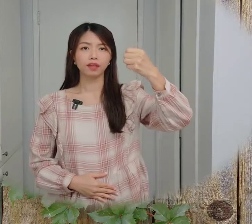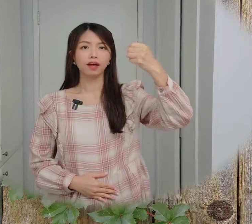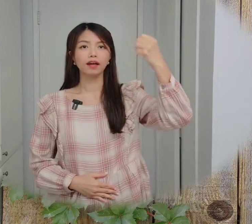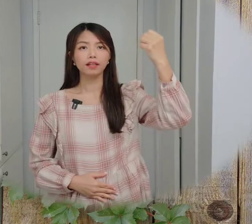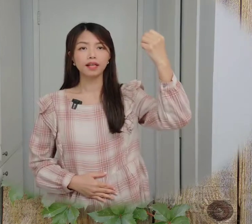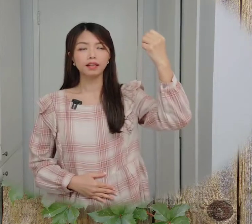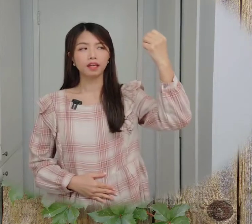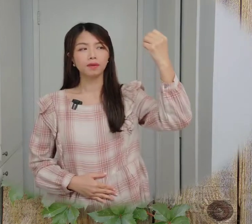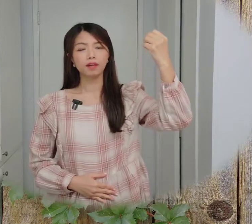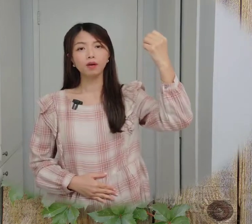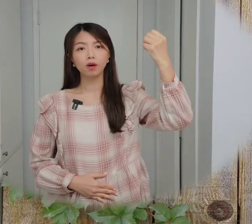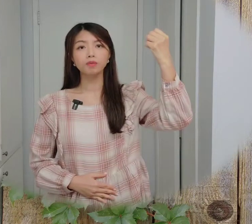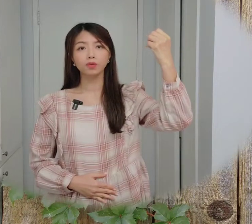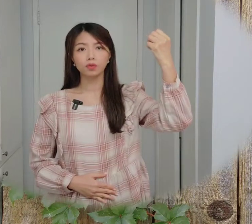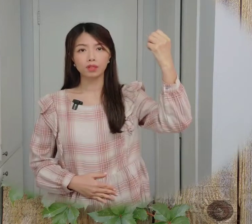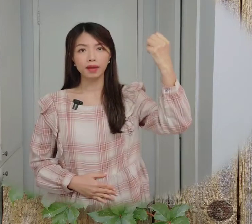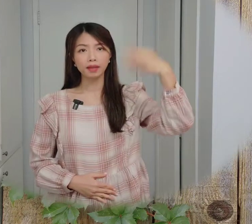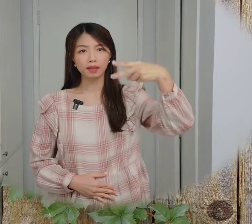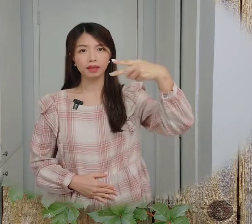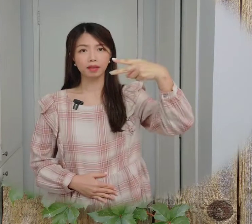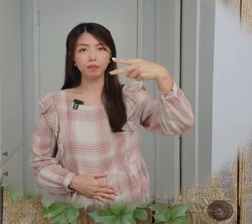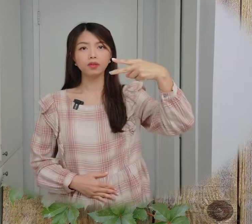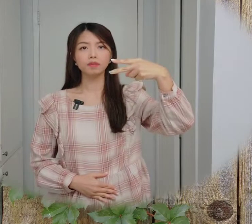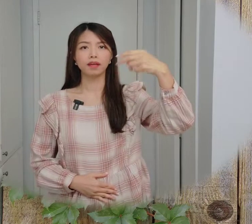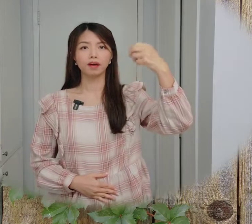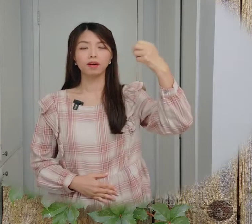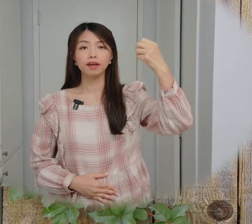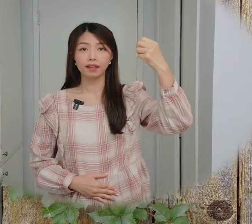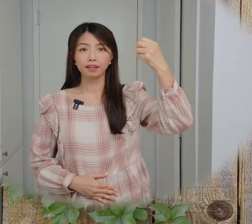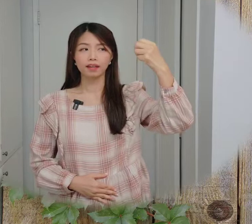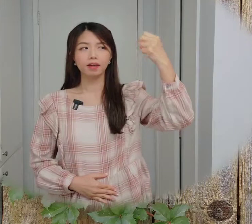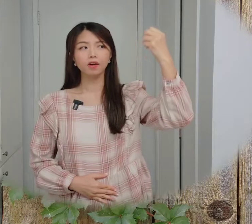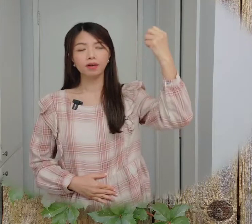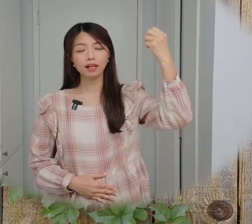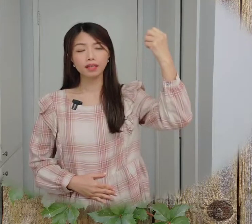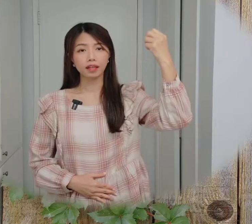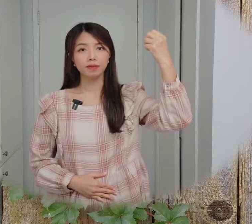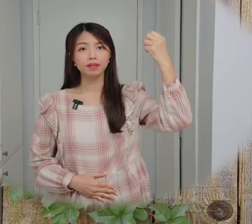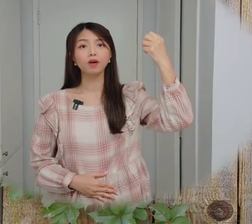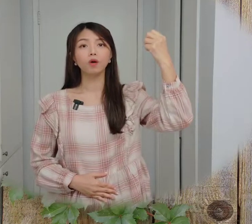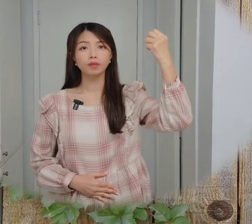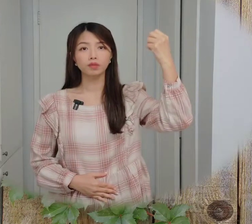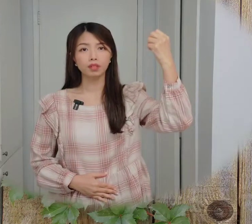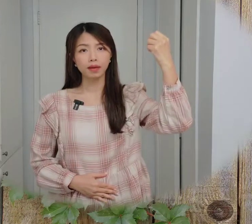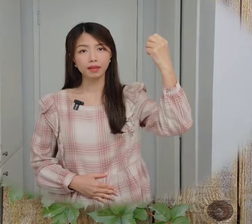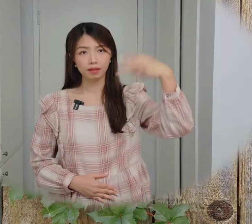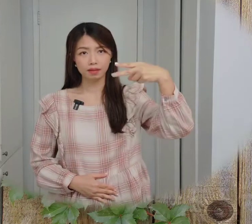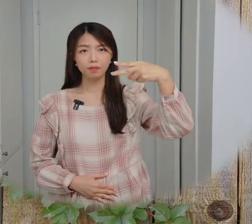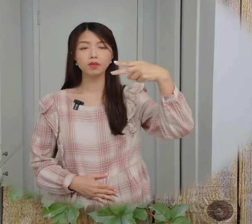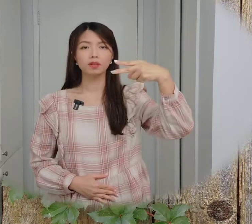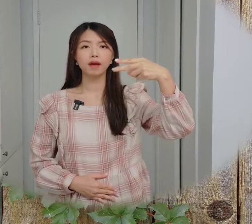상태로 두셨다가 살짝 내리면서 검지하고 중지만 이렇게 펴주시면 돼요. 이 상태에서 살짝 내리면서 검지